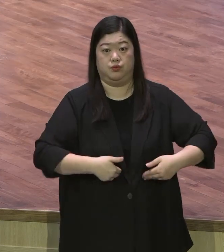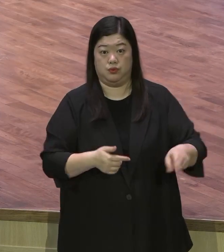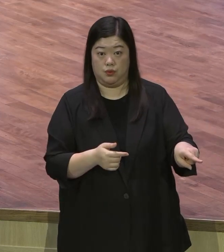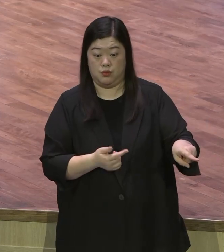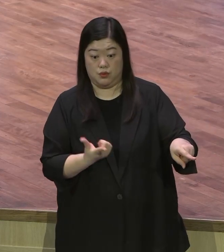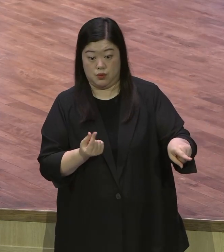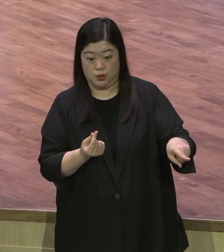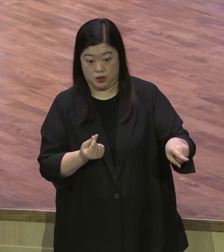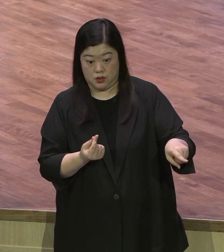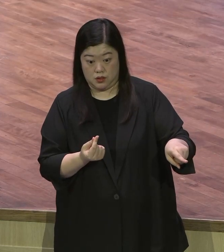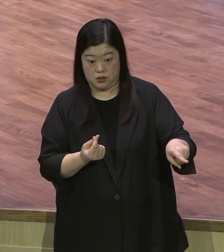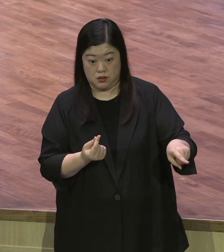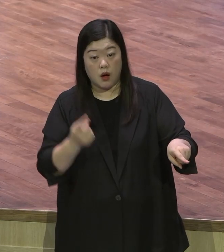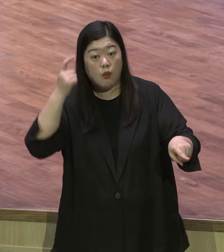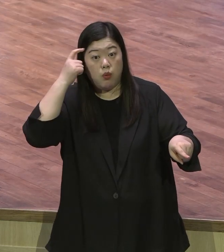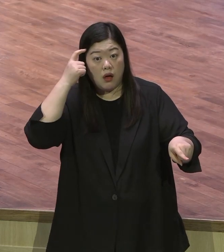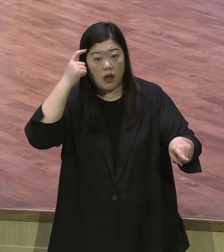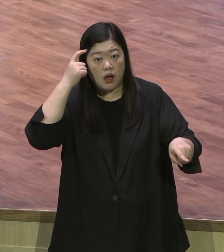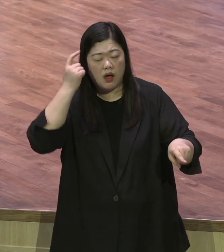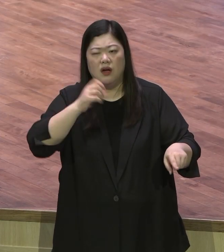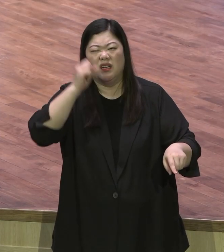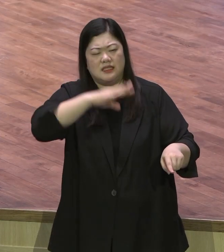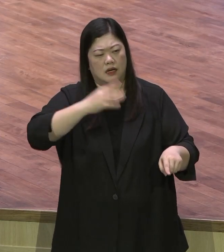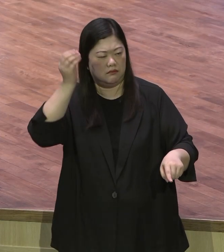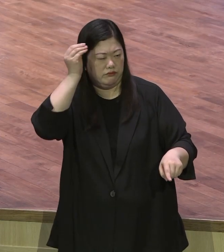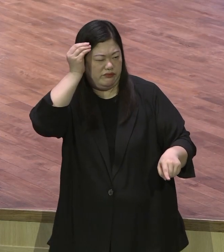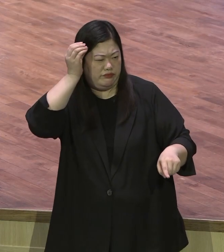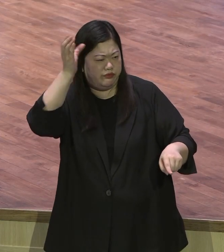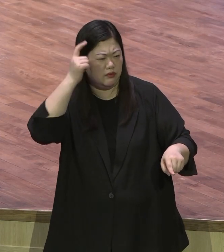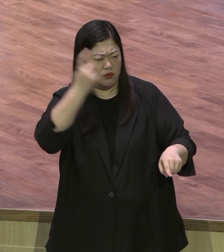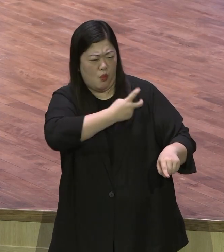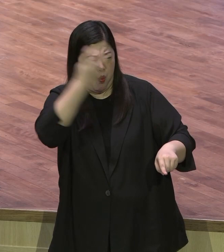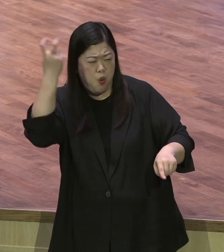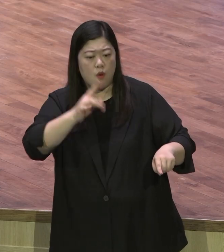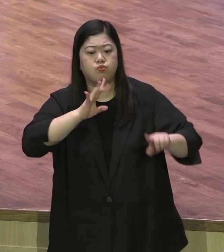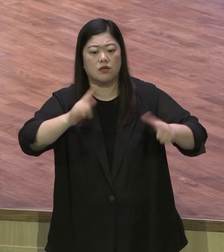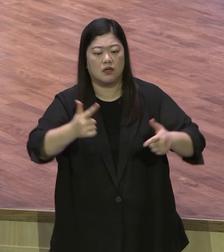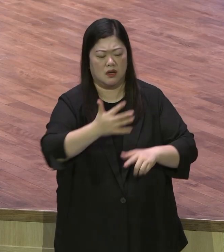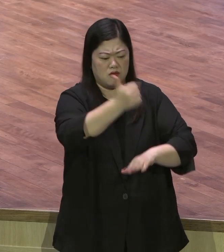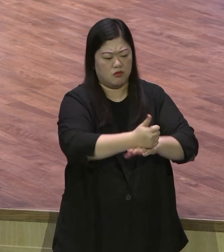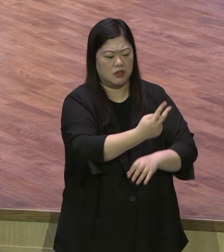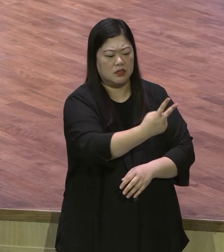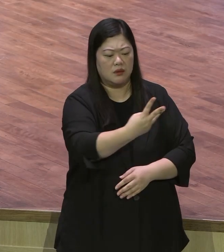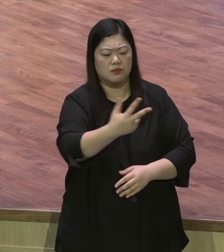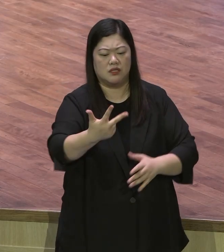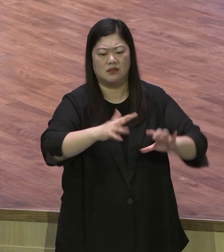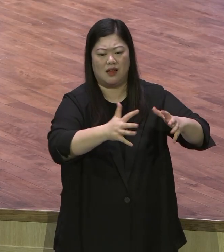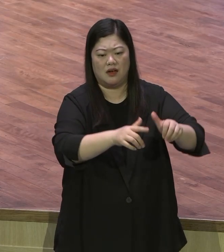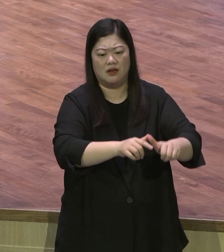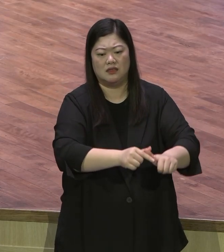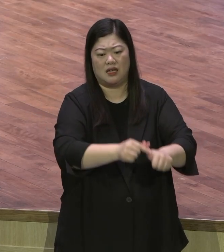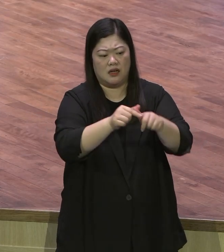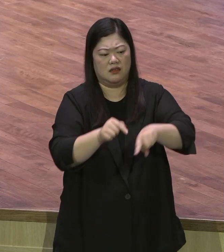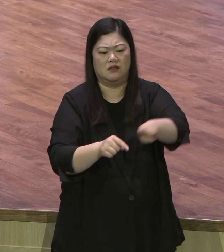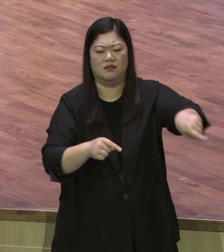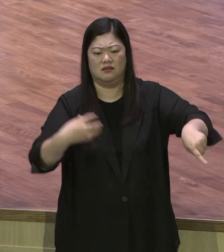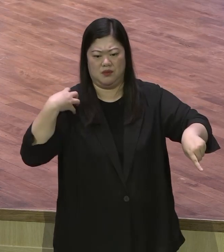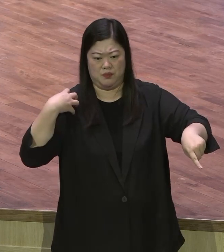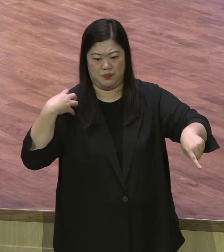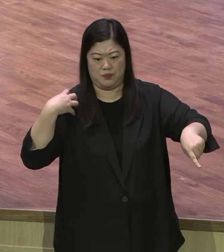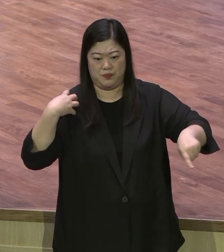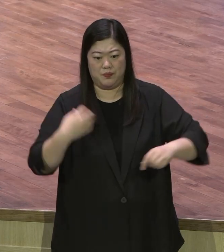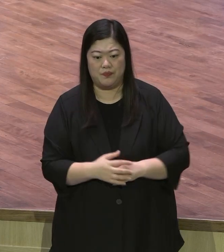자라서 237 나라 살릴 수 있는 주역으로, 서밋으로 각 분야에. 제가 볼 때는요, 지금 이런 온라인